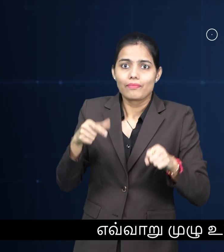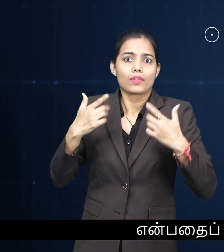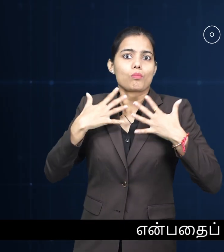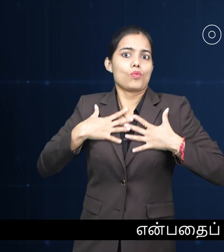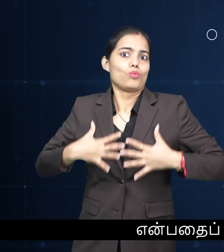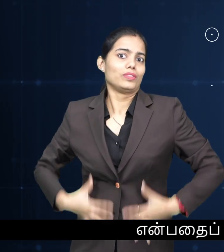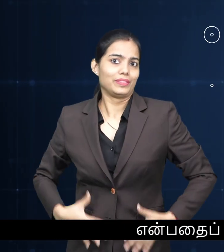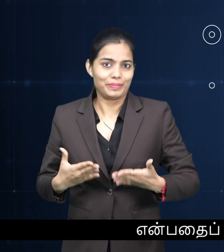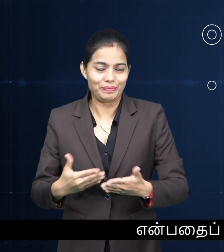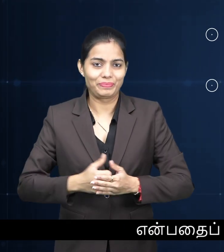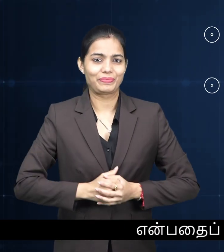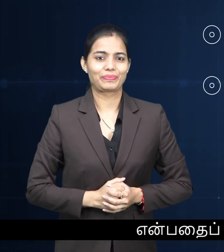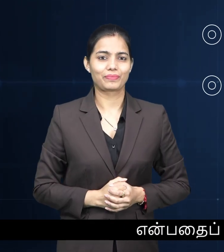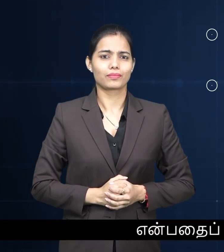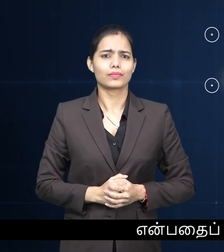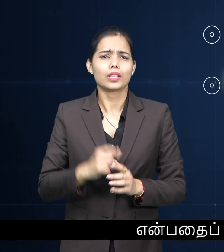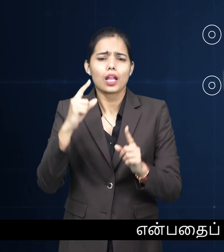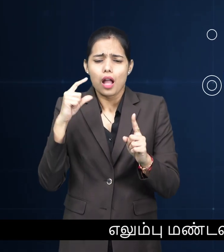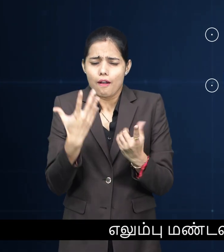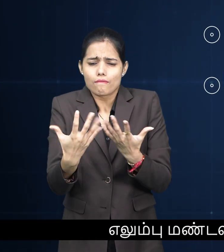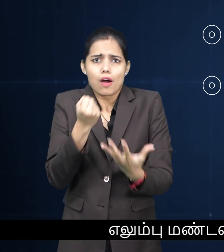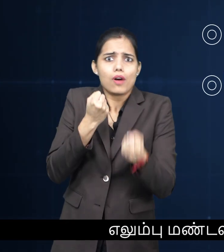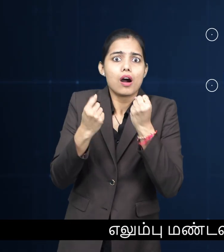கட்டுப்படுத்துகிறது என்பதை புரிந்து கொள்ள முடியும்.